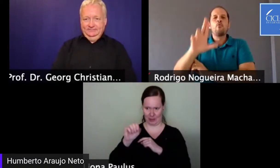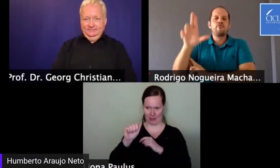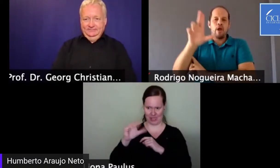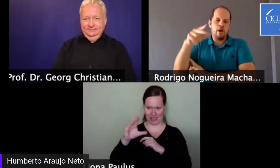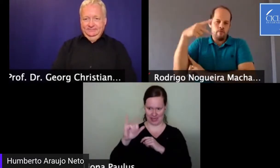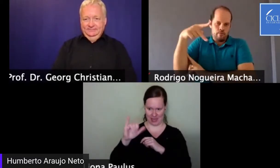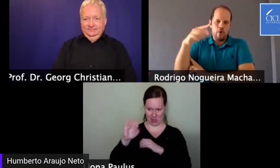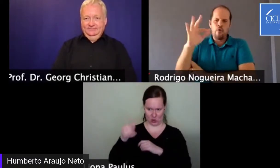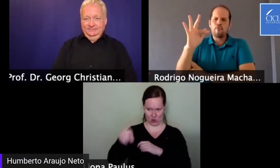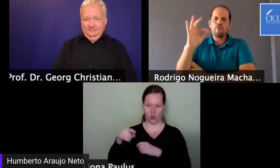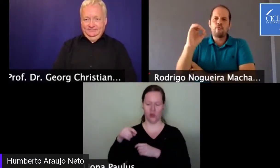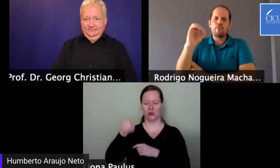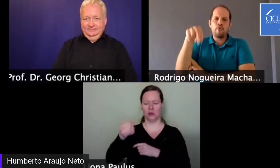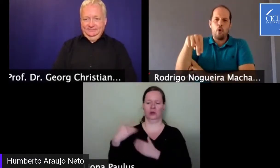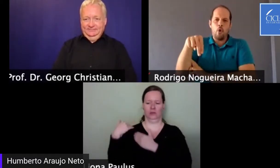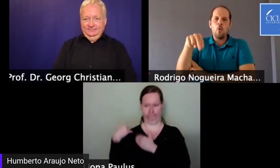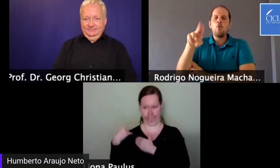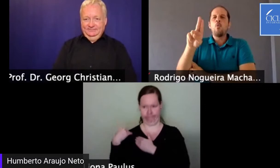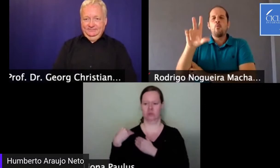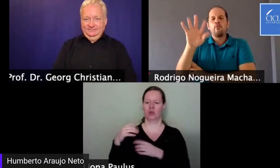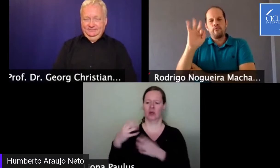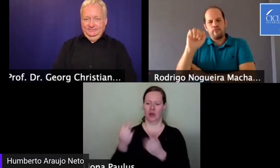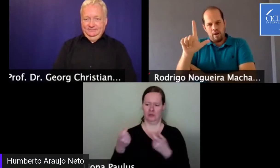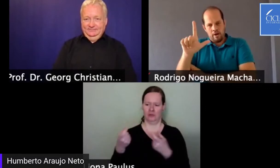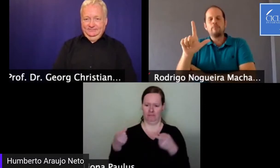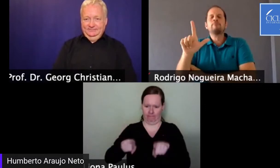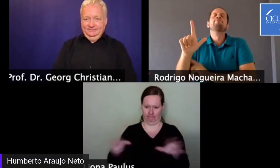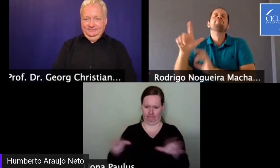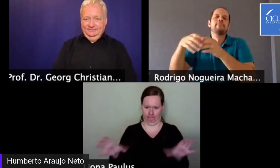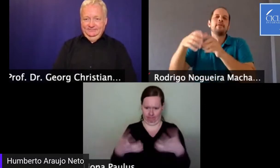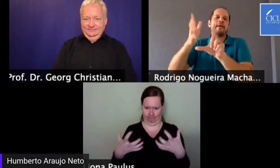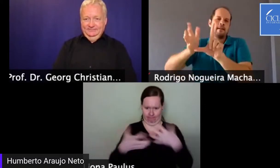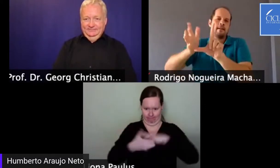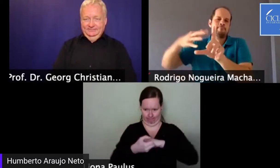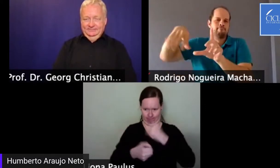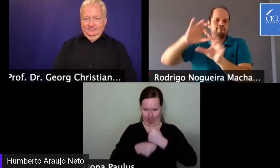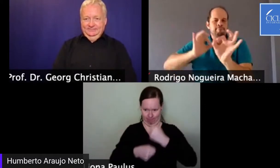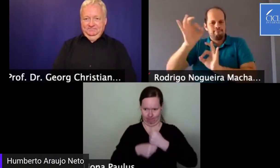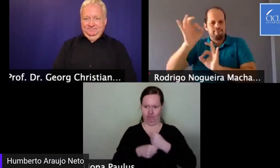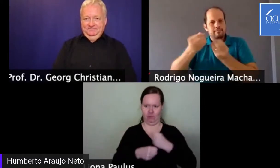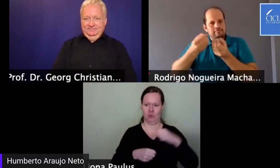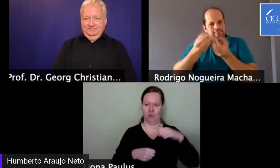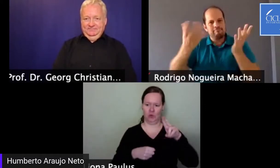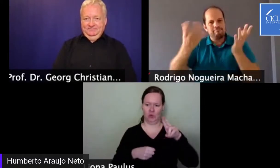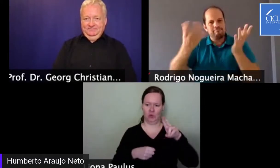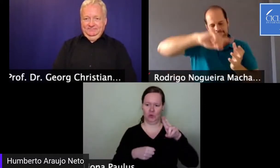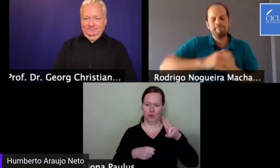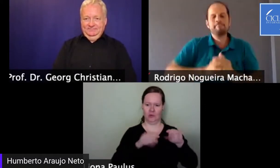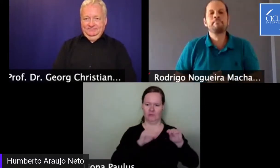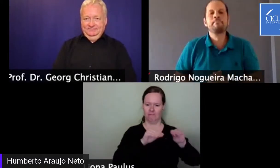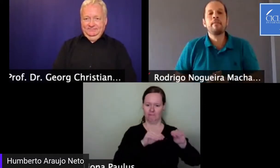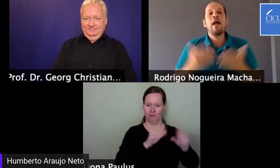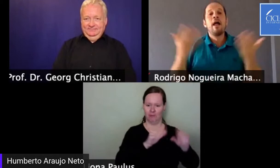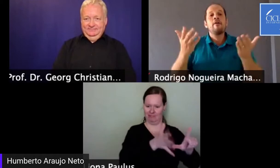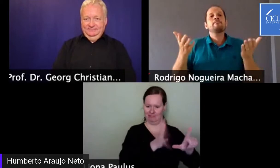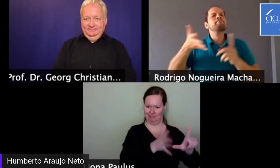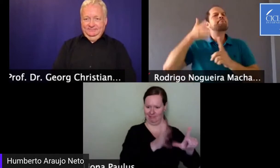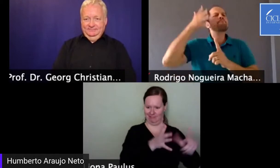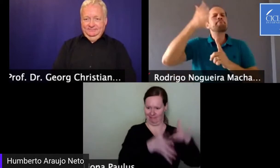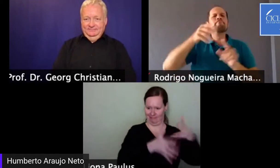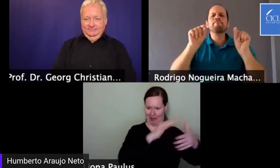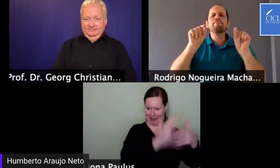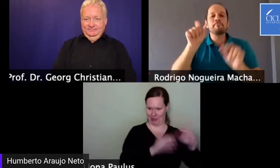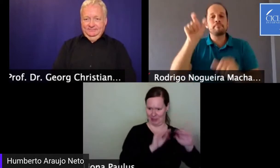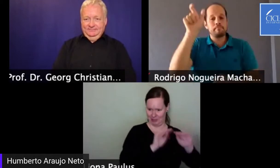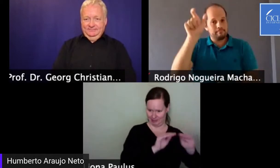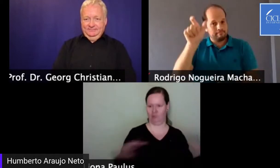Então, temos o curso de Letras Libras da UFAL, o FONUFAL, que é o grupo de pesquisa também dessa universidade, o programa de pós-graduação em Letras em